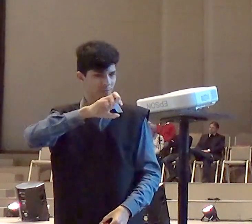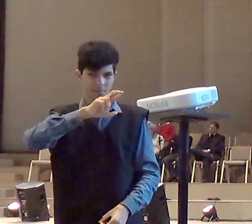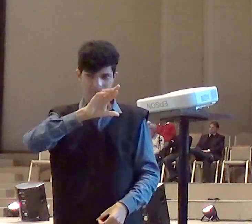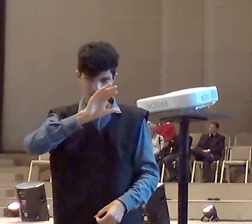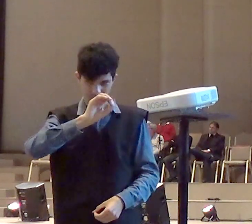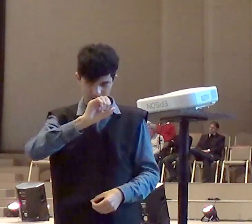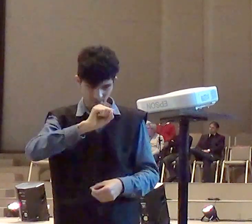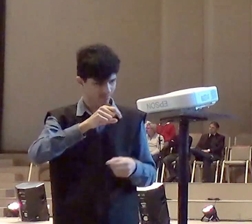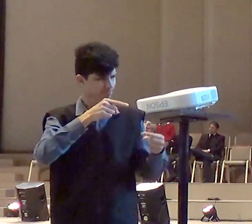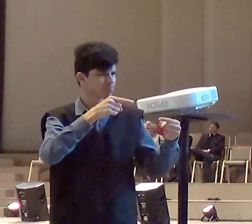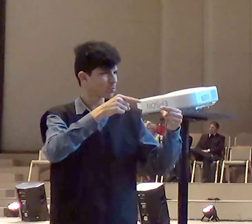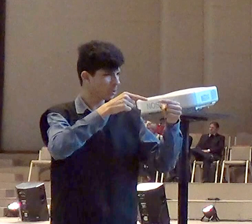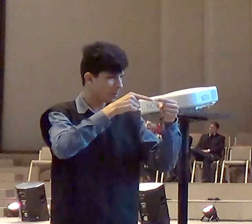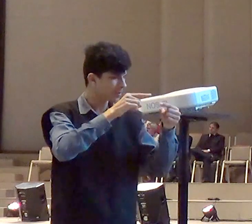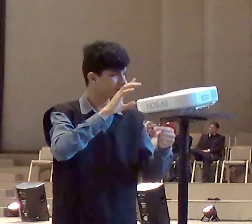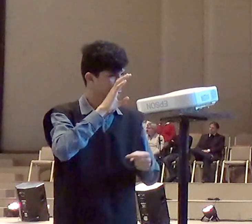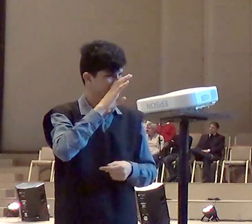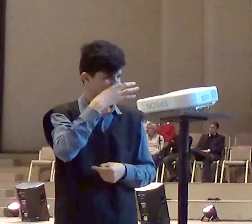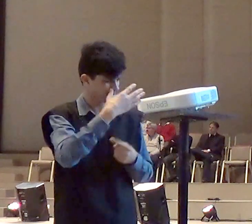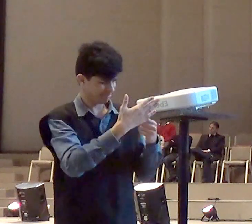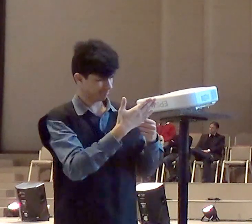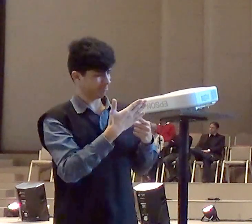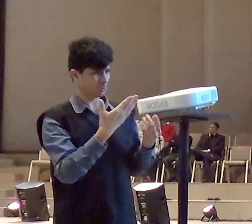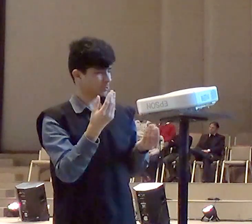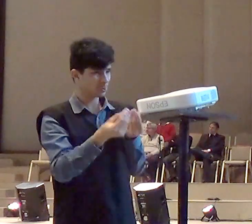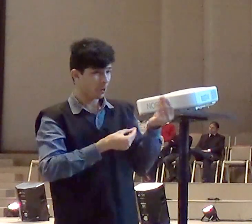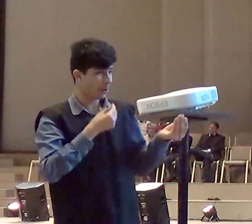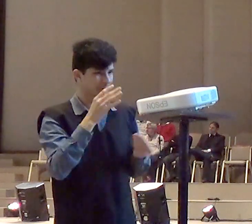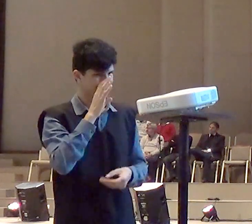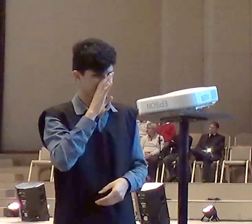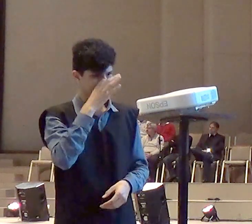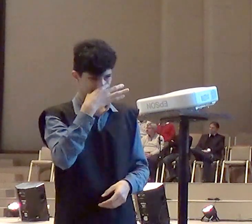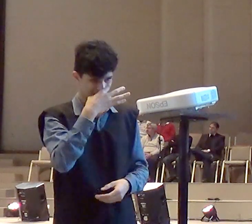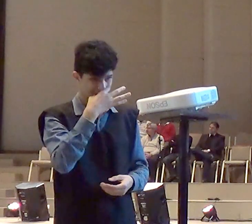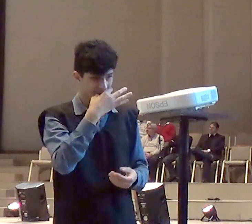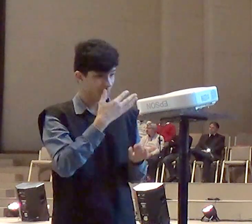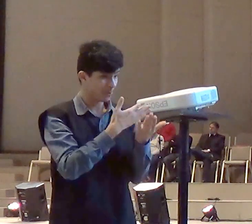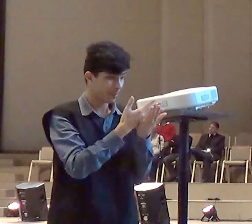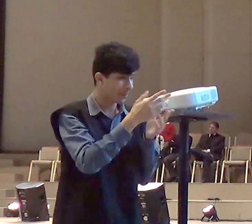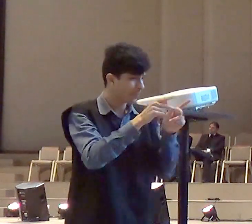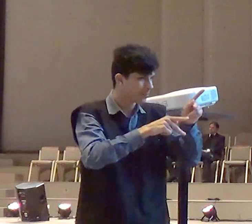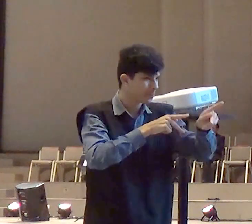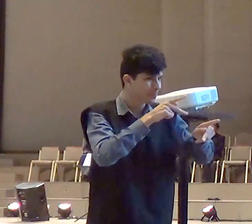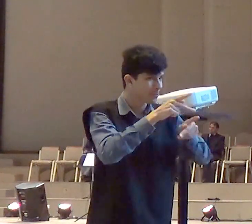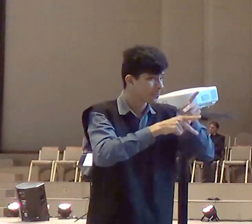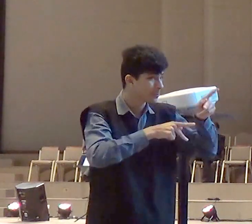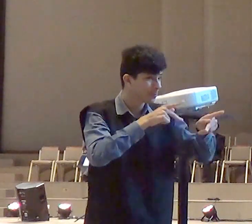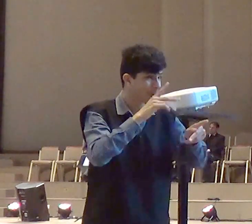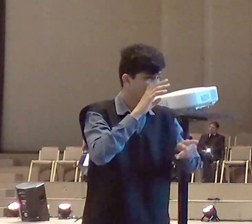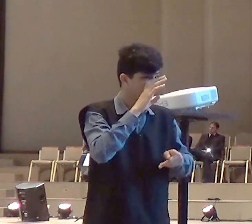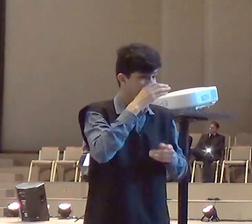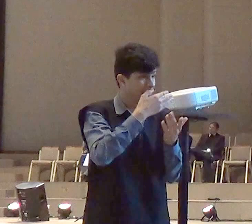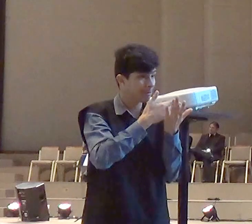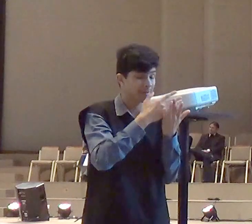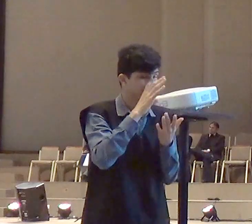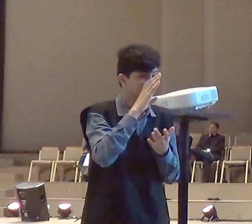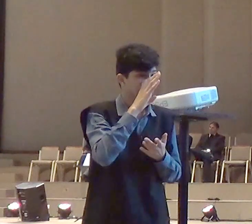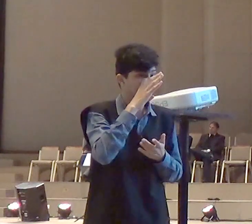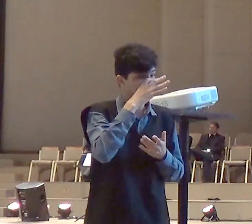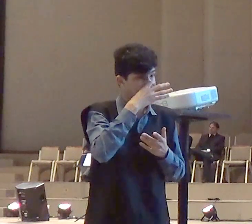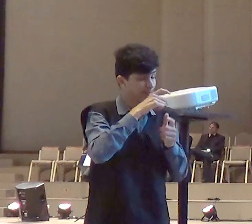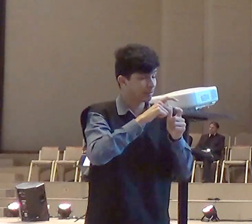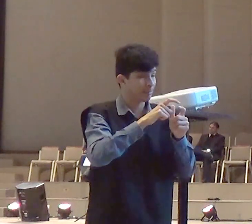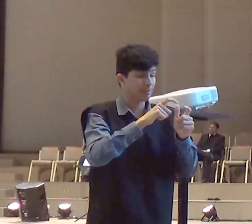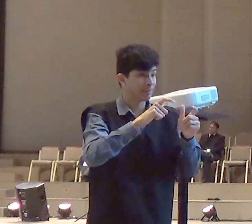rebeldia no nosso coração uma das maneiras como a rebeldia vai crescendo dentro do nosso